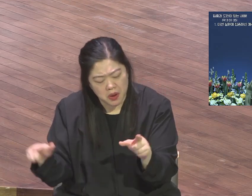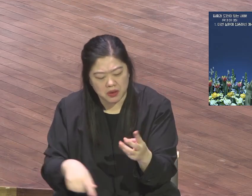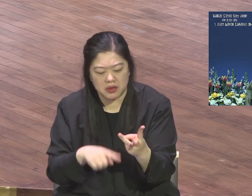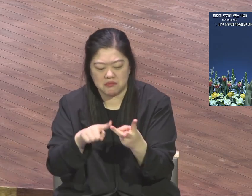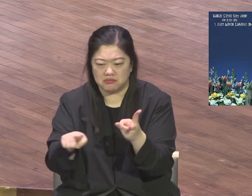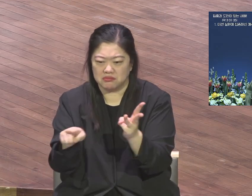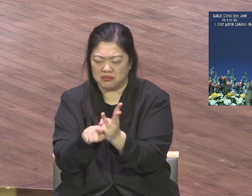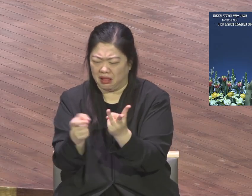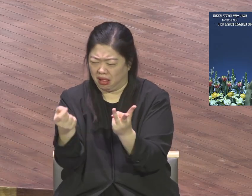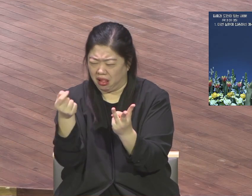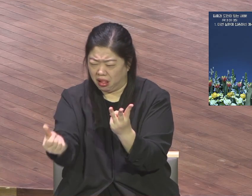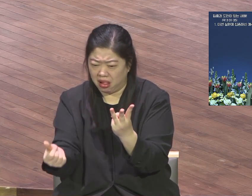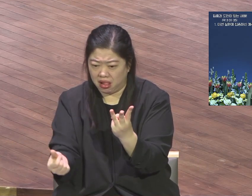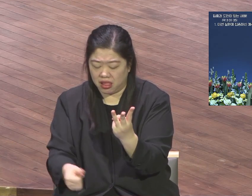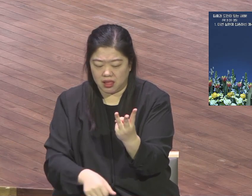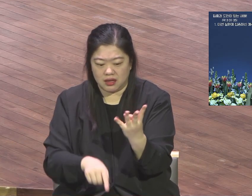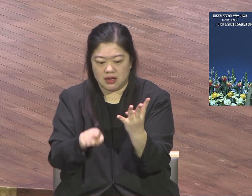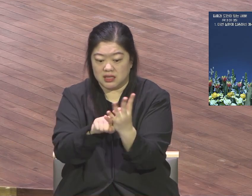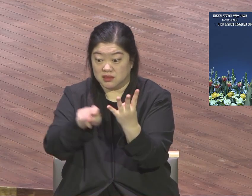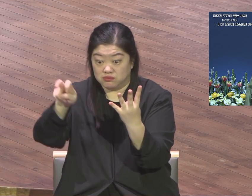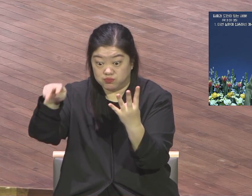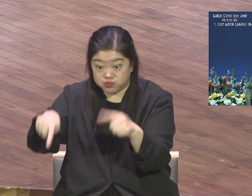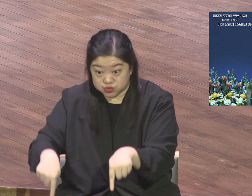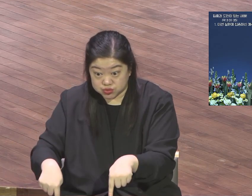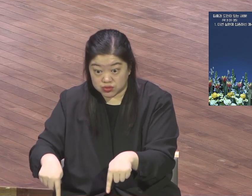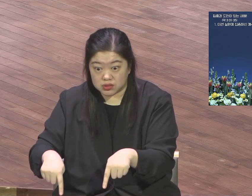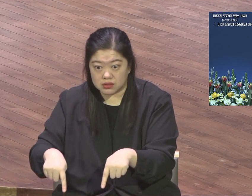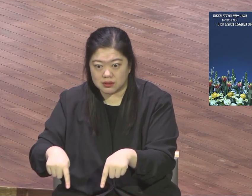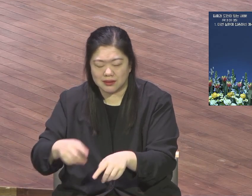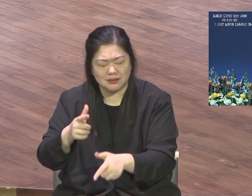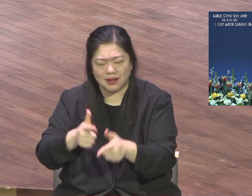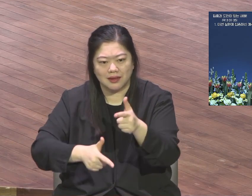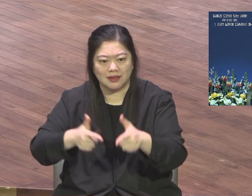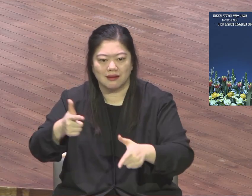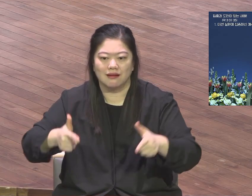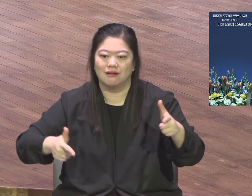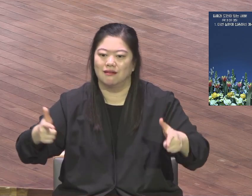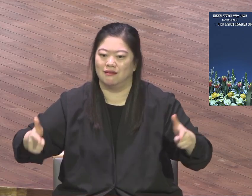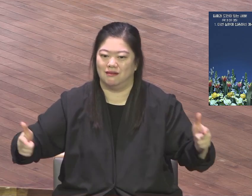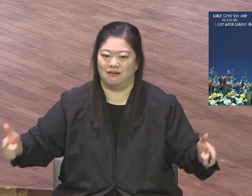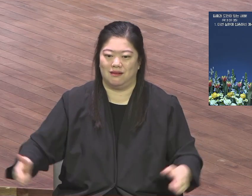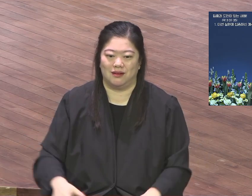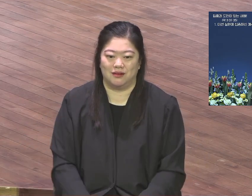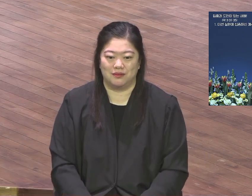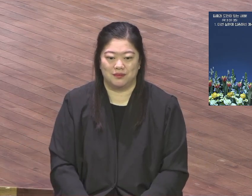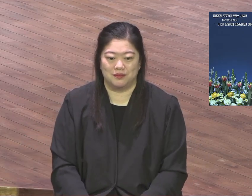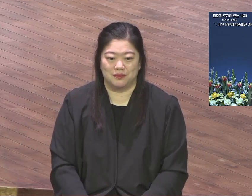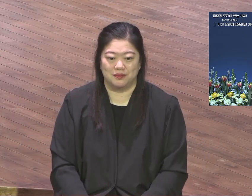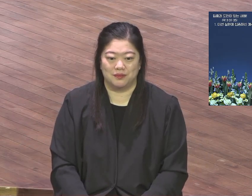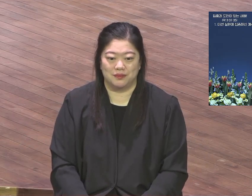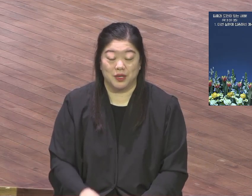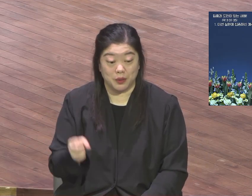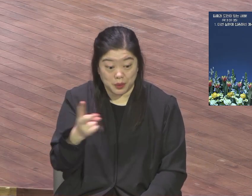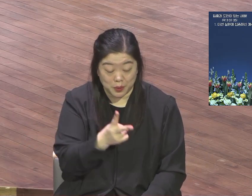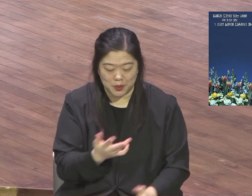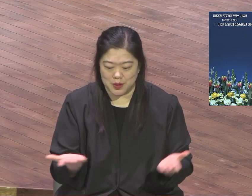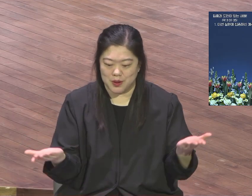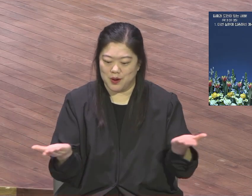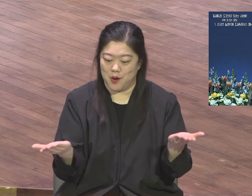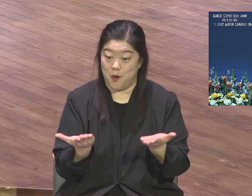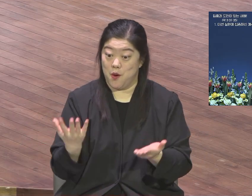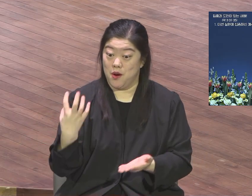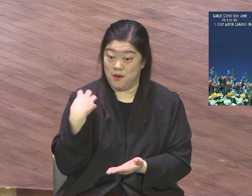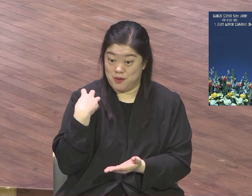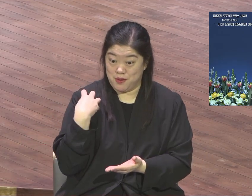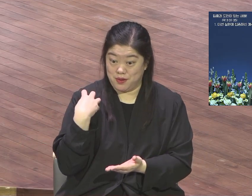다니는데도 비방하지요. 교회를 위해서 직분을 위해서 확 올인해서 하면 막